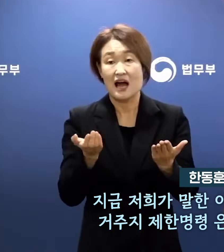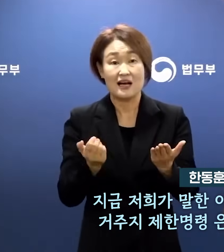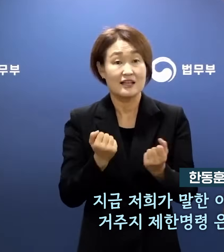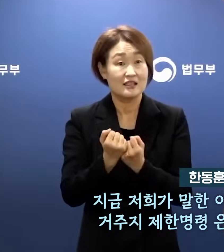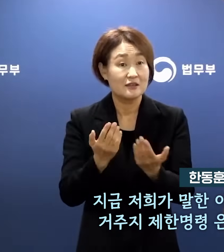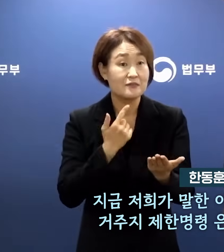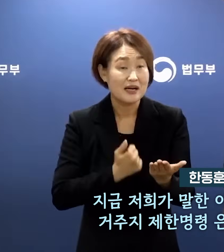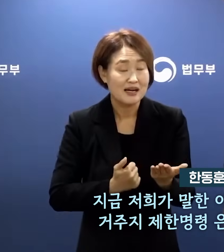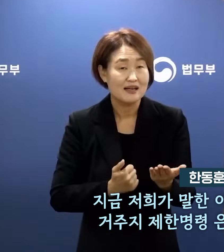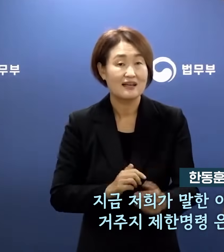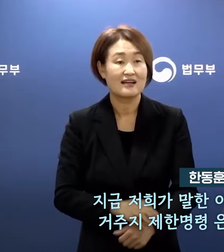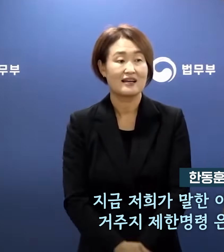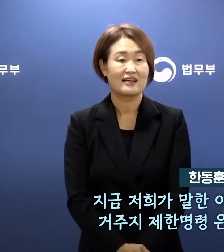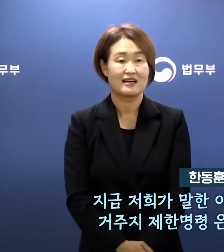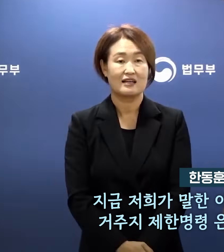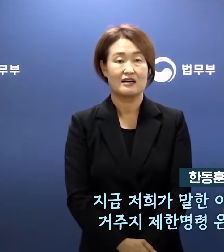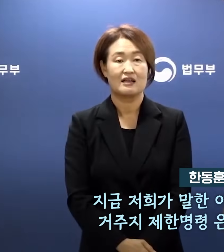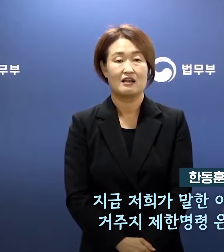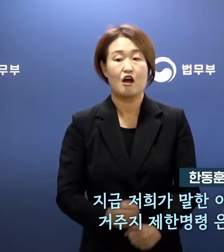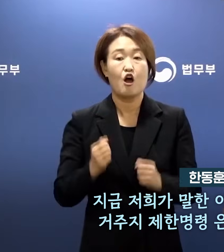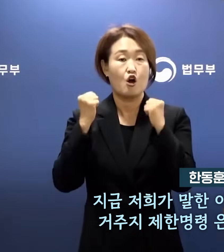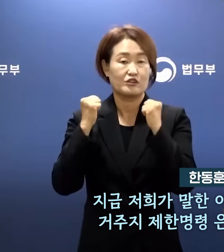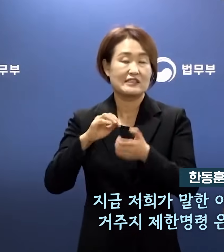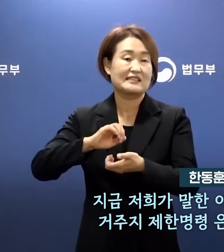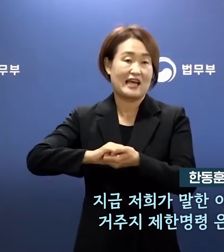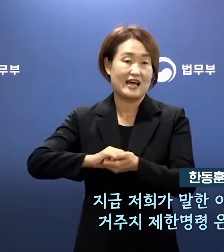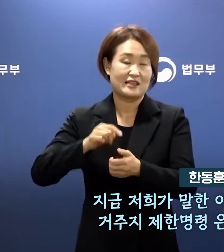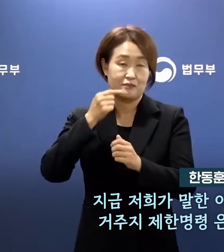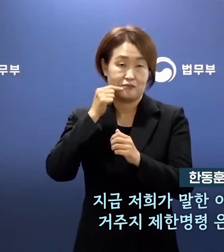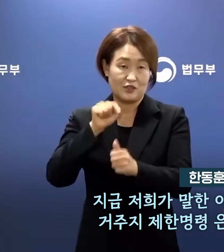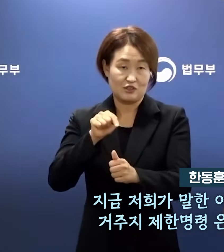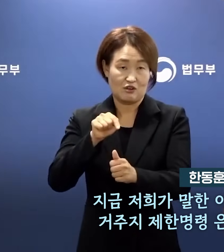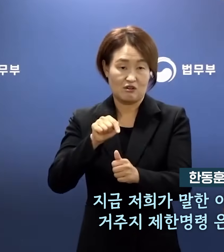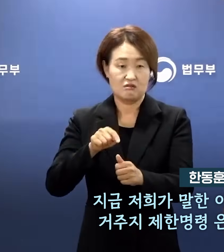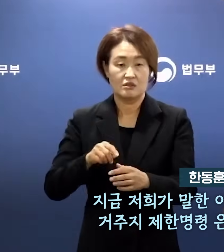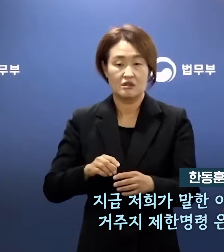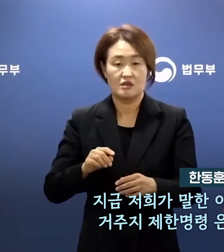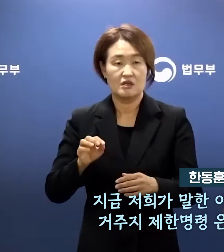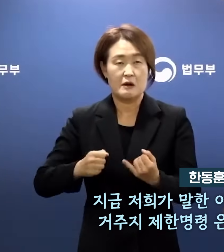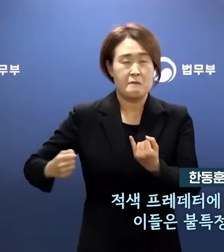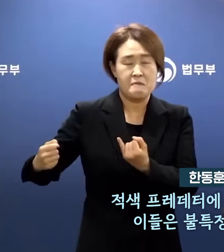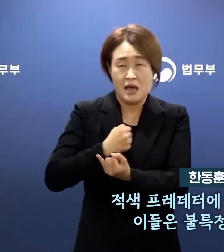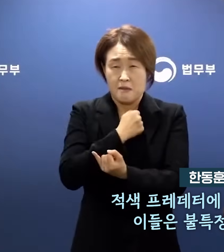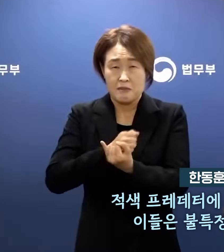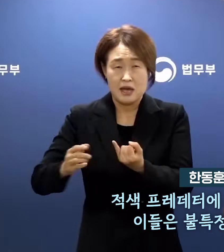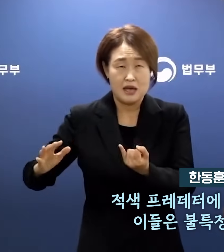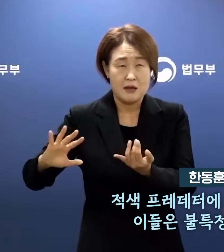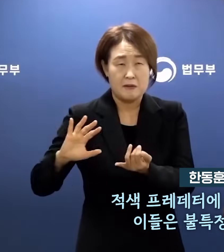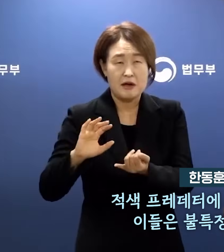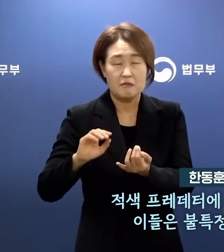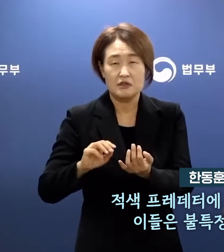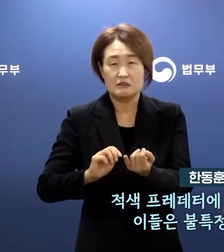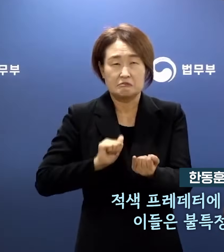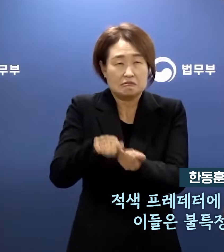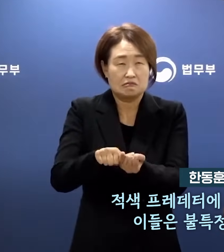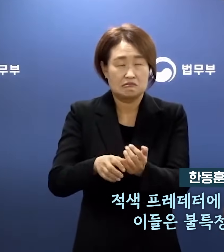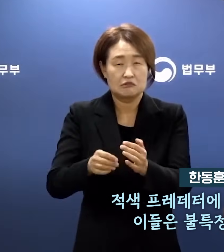말씀드렸죠. 거주지 제한 명령은 약탈적 성폭력 범죄자, 즉 섹슈얼